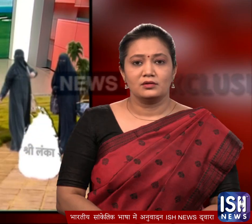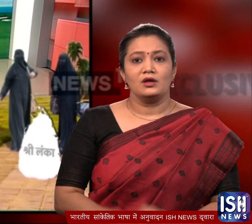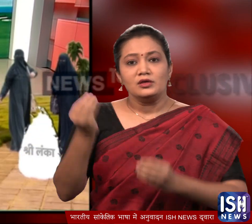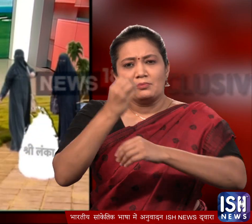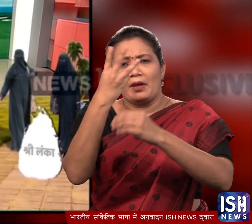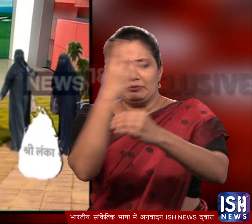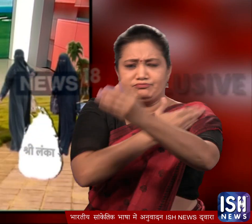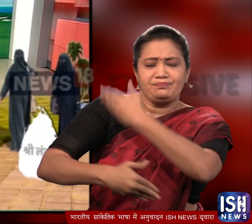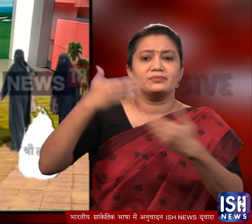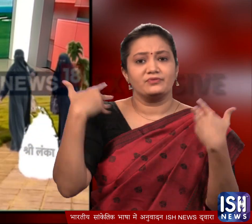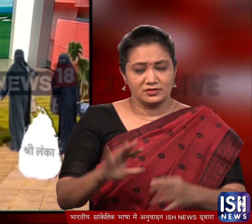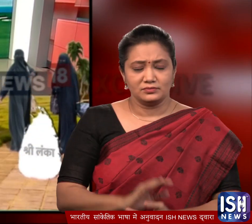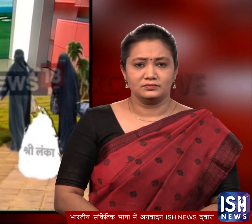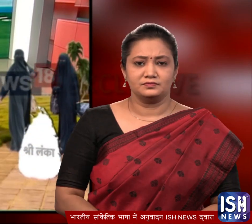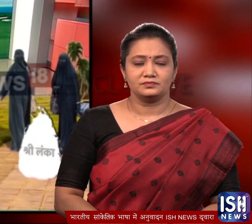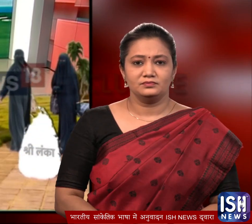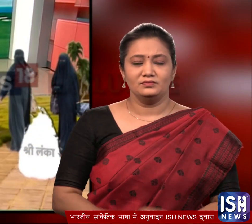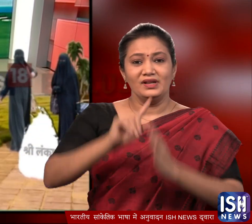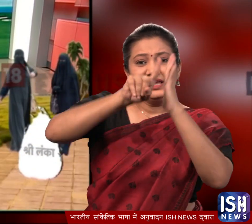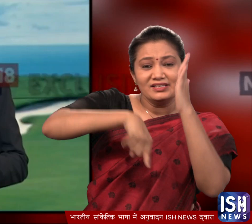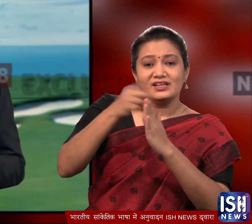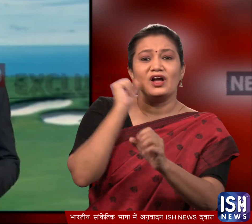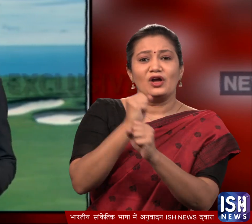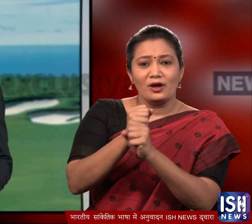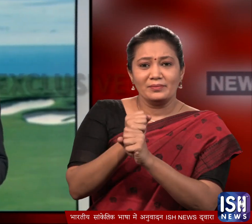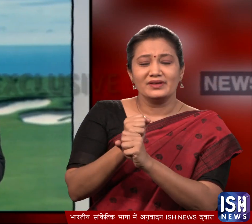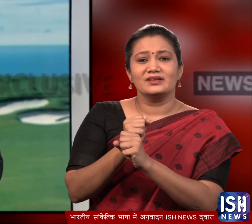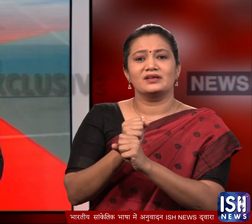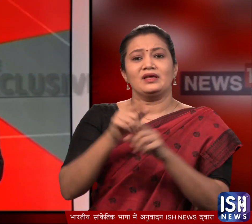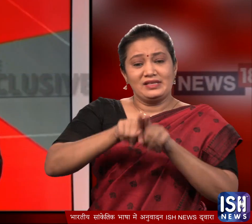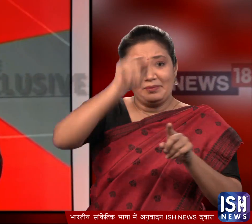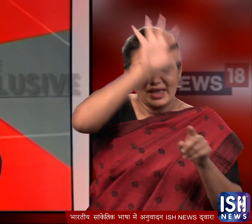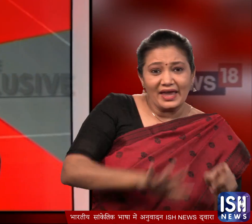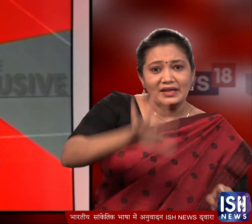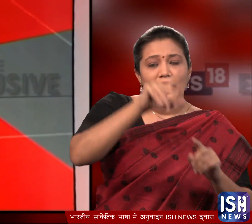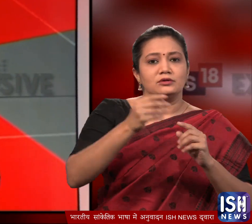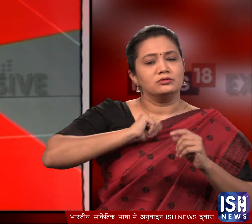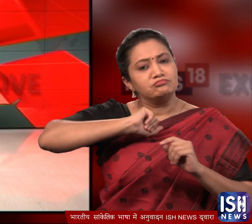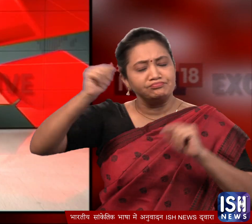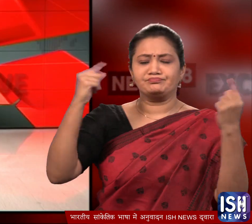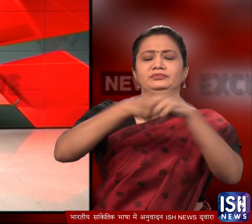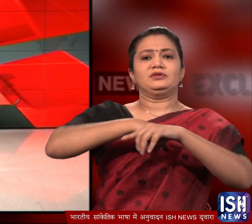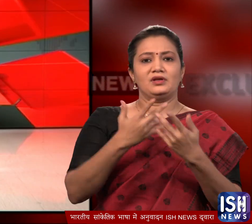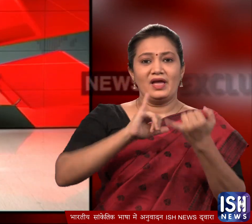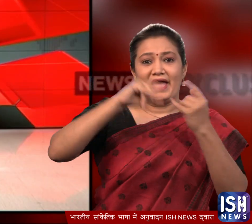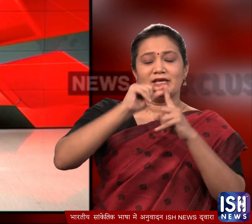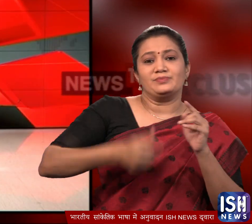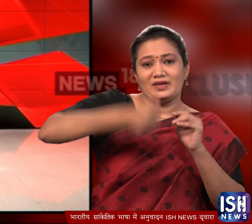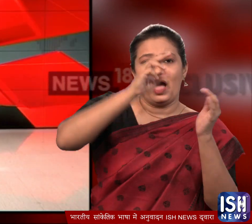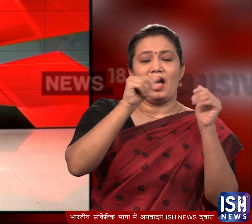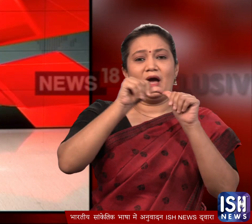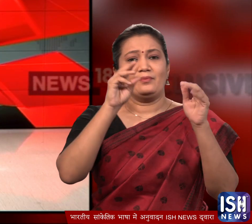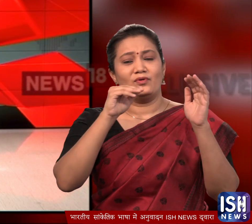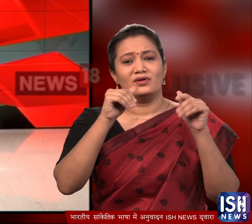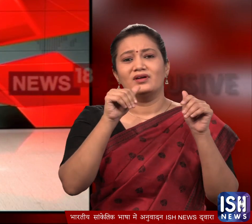मौत हो गई थी, जबकि कई लोग घायल हुए थे। लेकिन श्रीलंका सरकार के इस कदम का भारत में भी विरोध शुरू हो गया। समाजवादी पार्टी